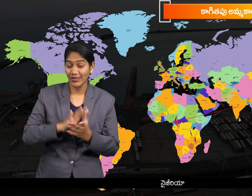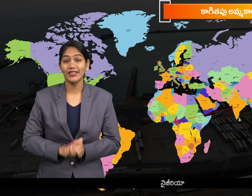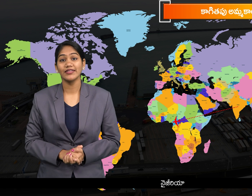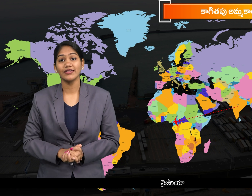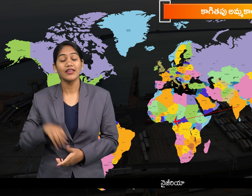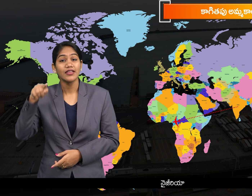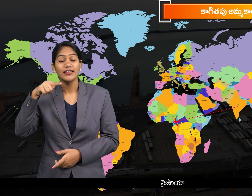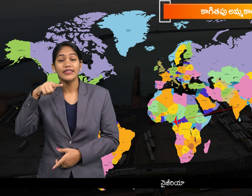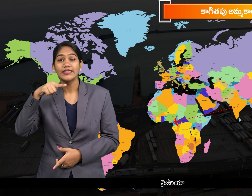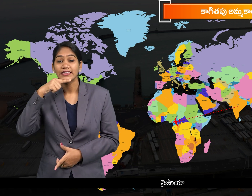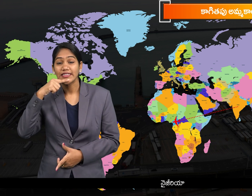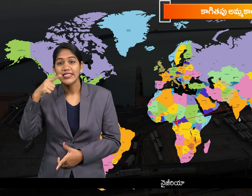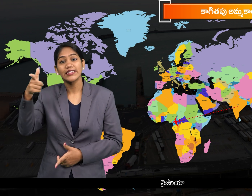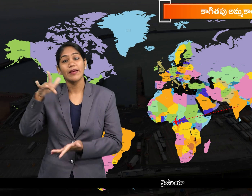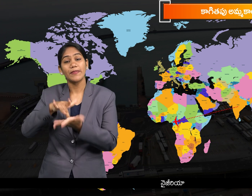నైజీరియా